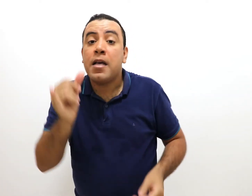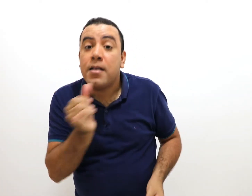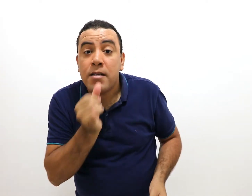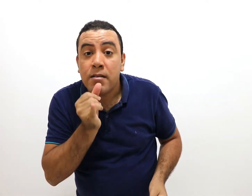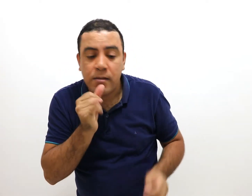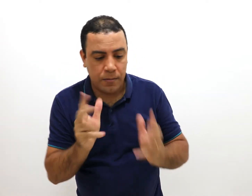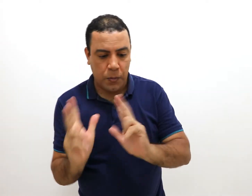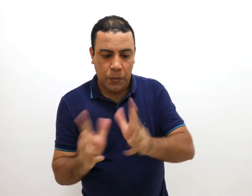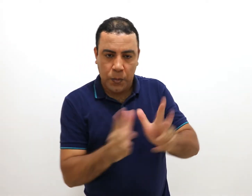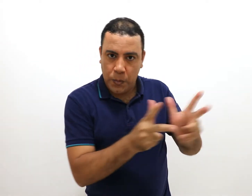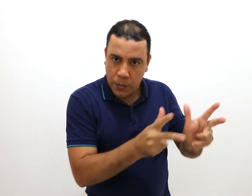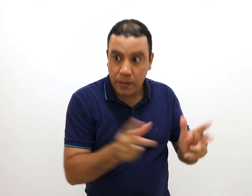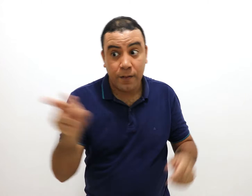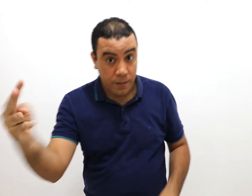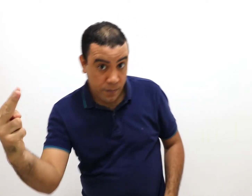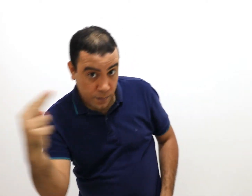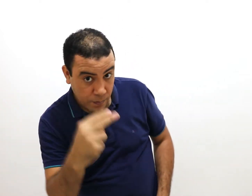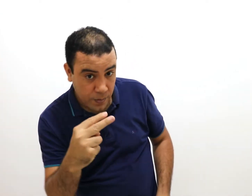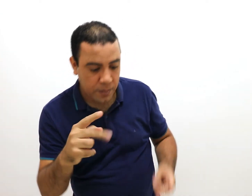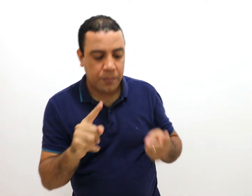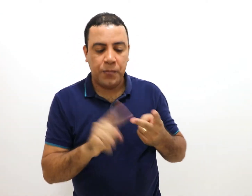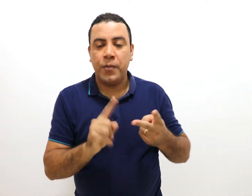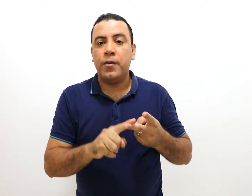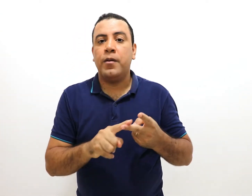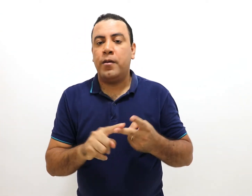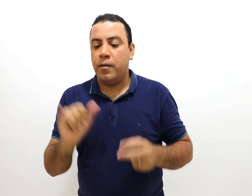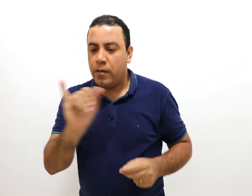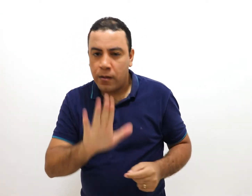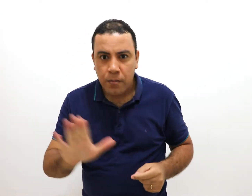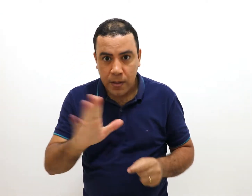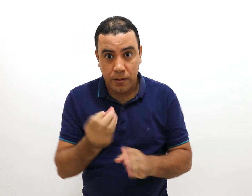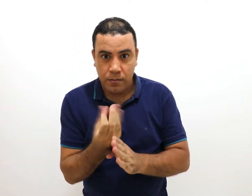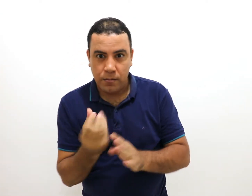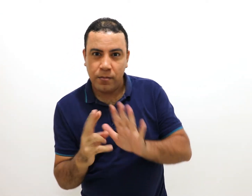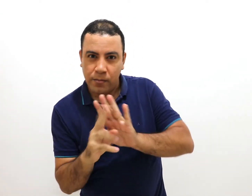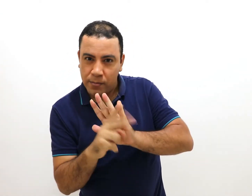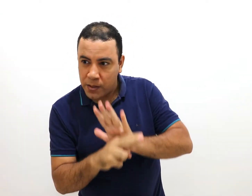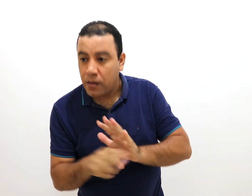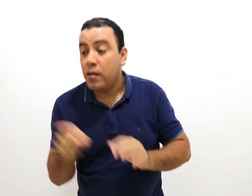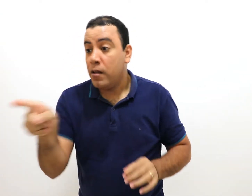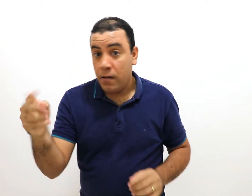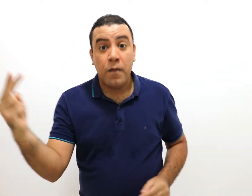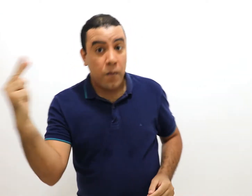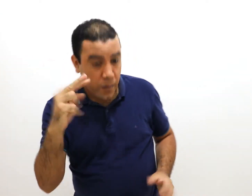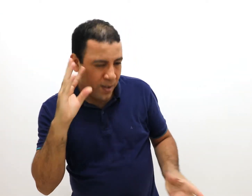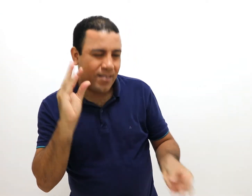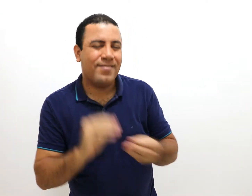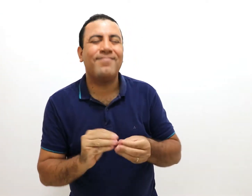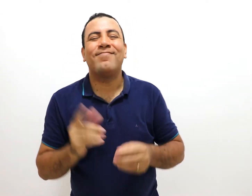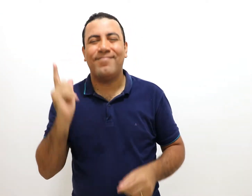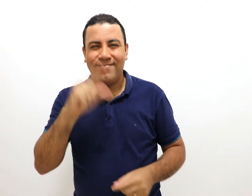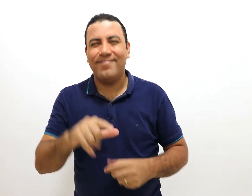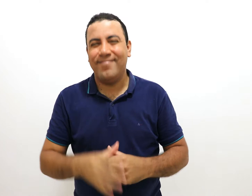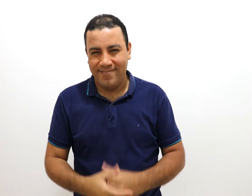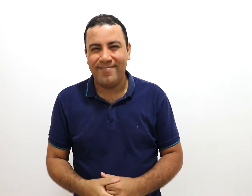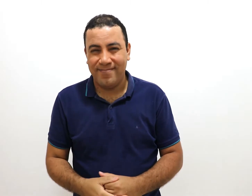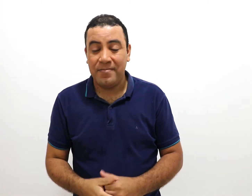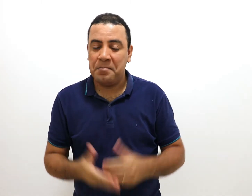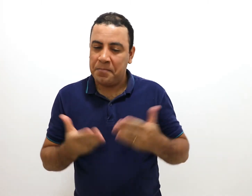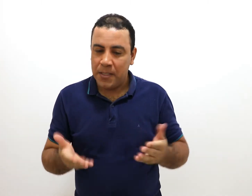comunicação subsidiada pelo canal da visão. De acordo com Freitas, 2018,